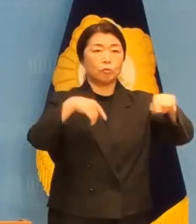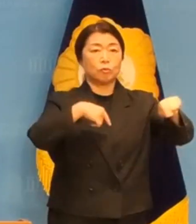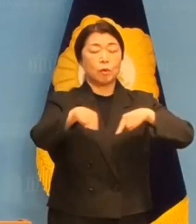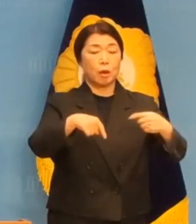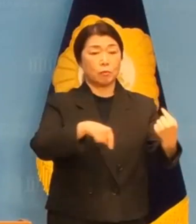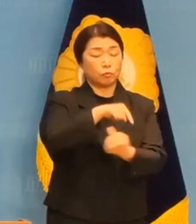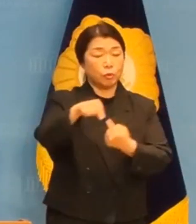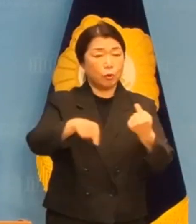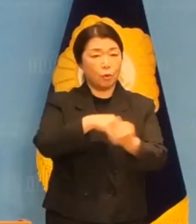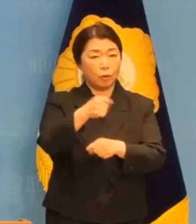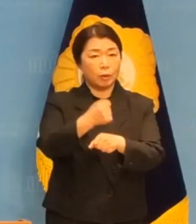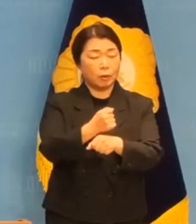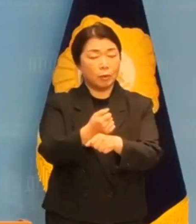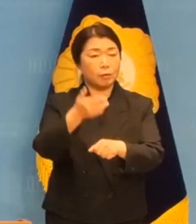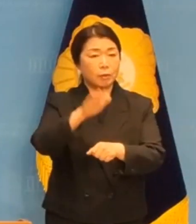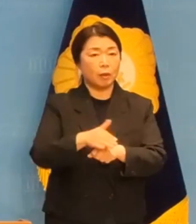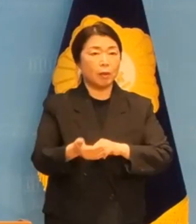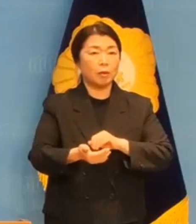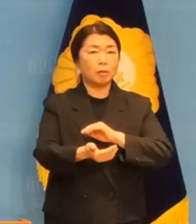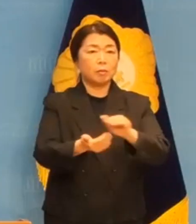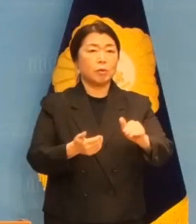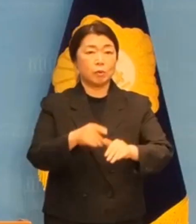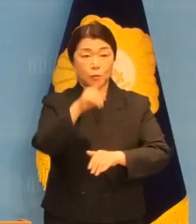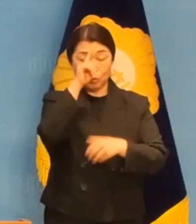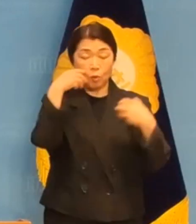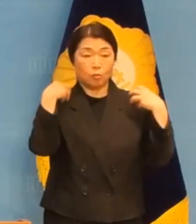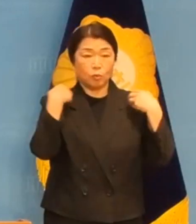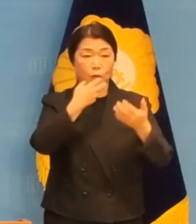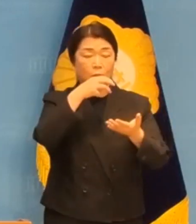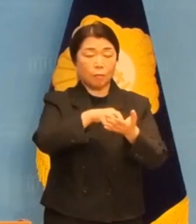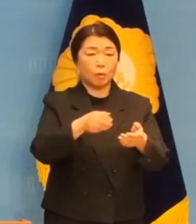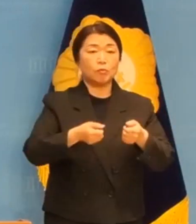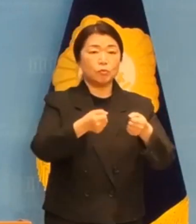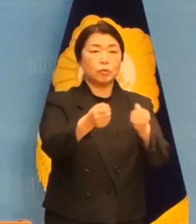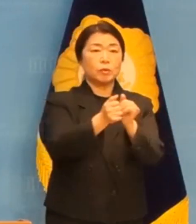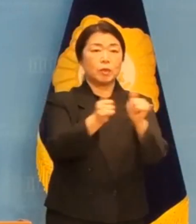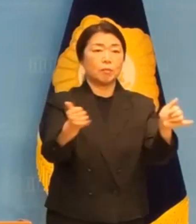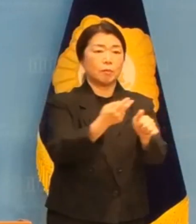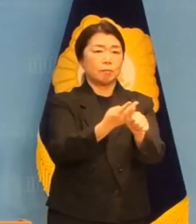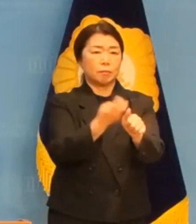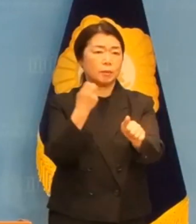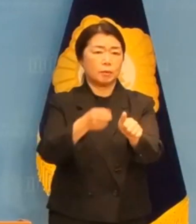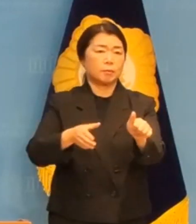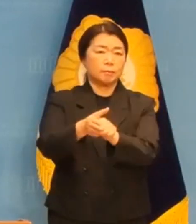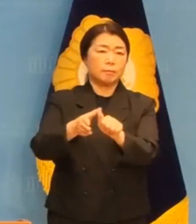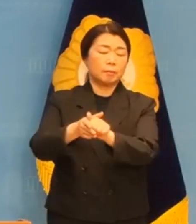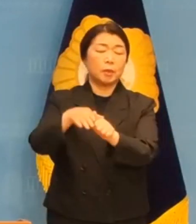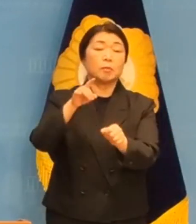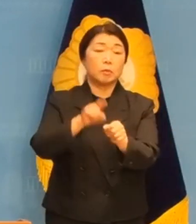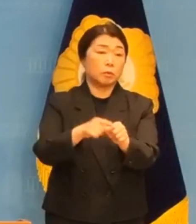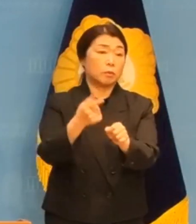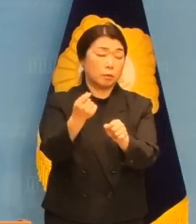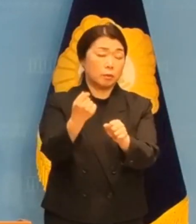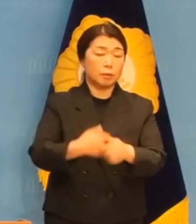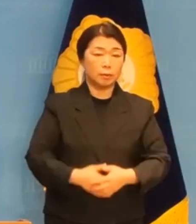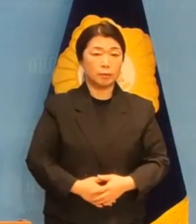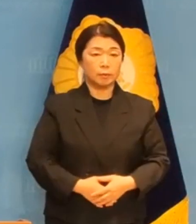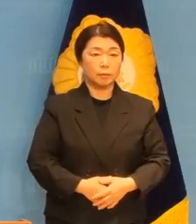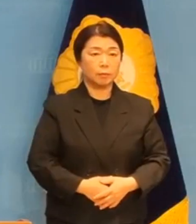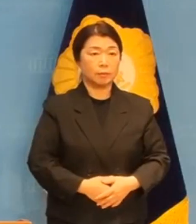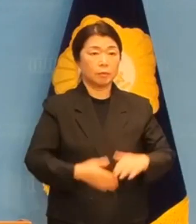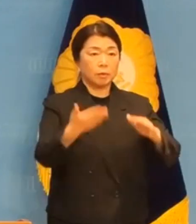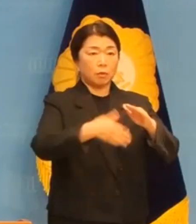전 정부 인사를 겨냥한 찍어내기로 변질되고 있습니다. 특정 공직자를 공개석상에